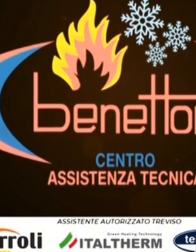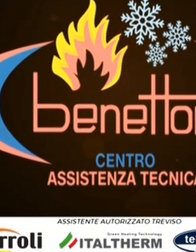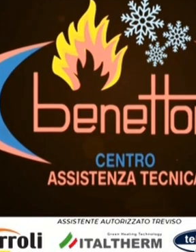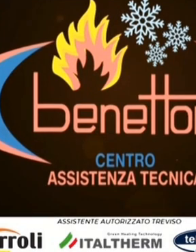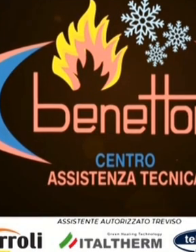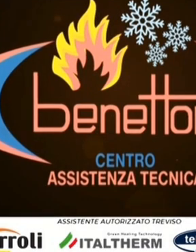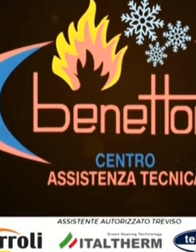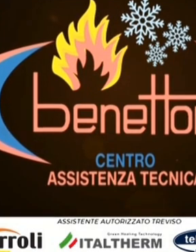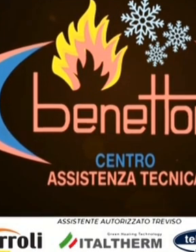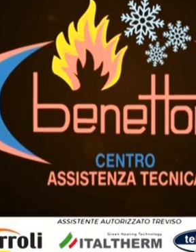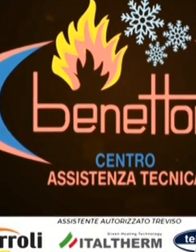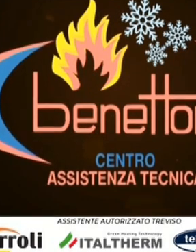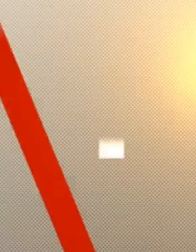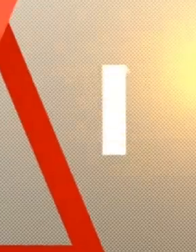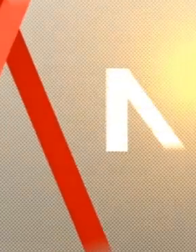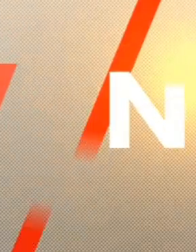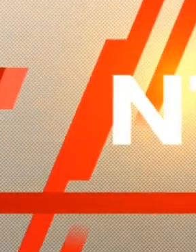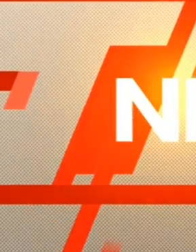e cortesia.